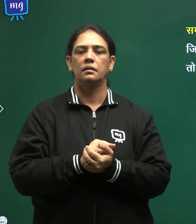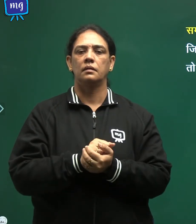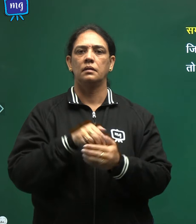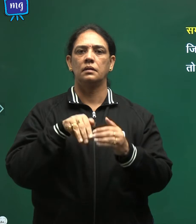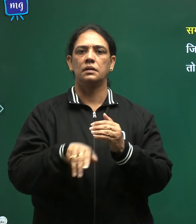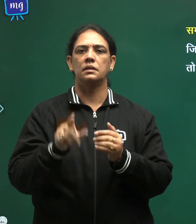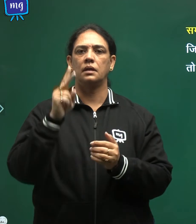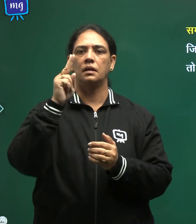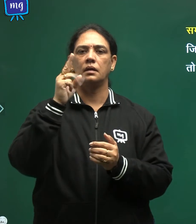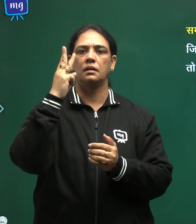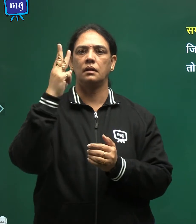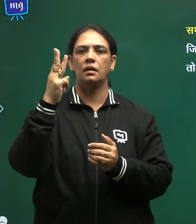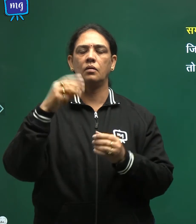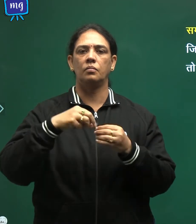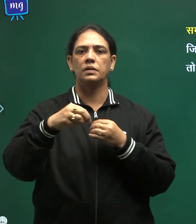जिसकी तीनों भुजाएं